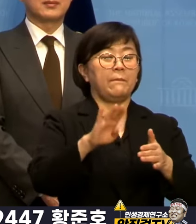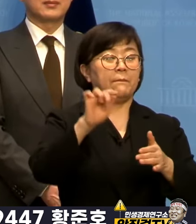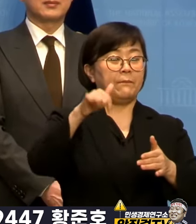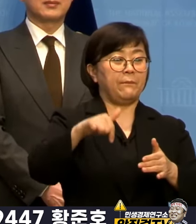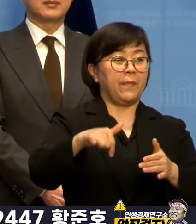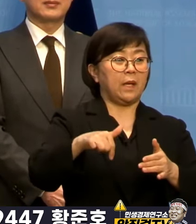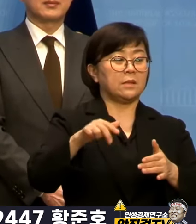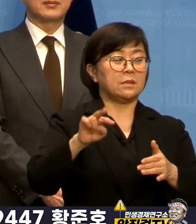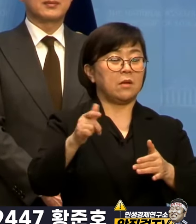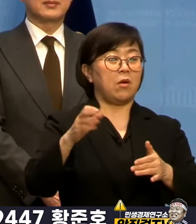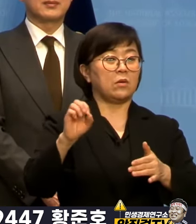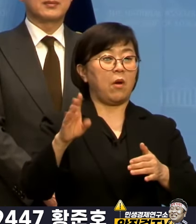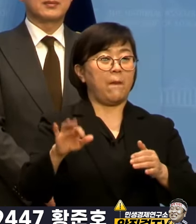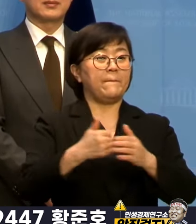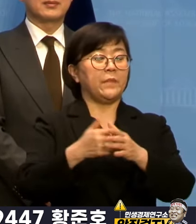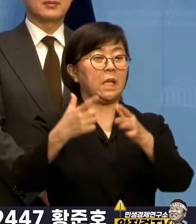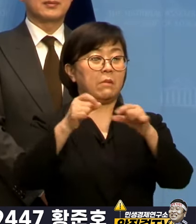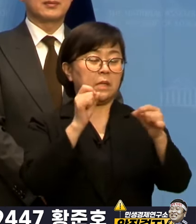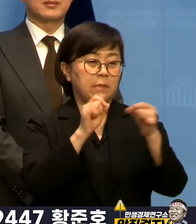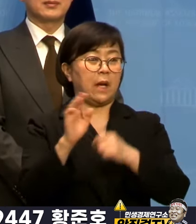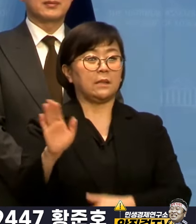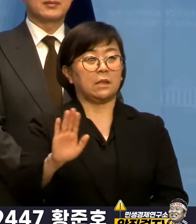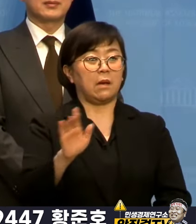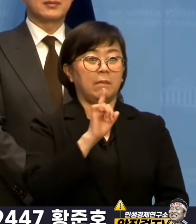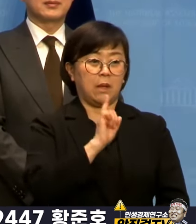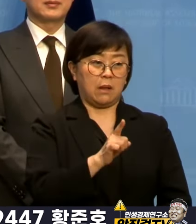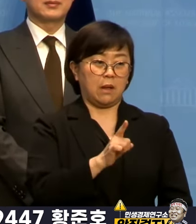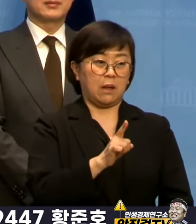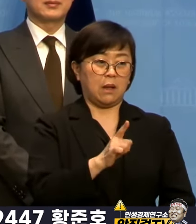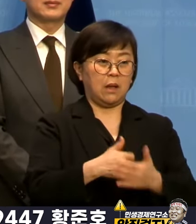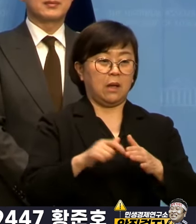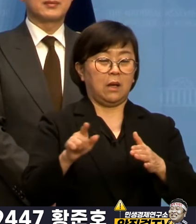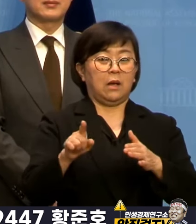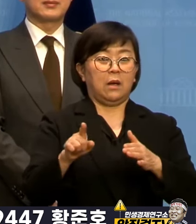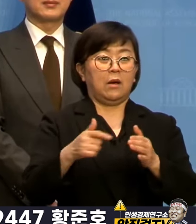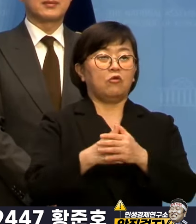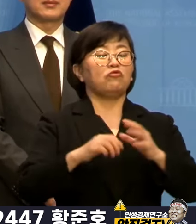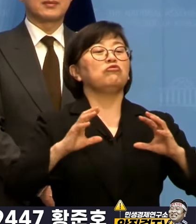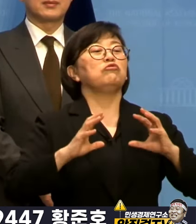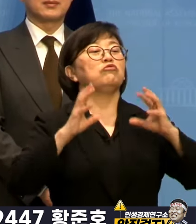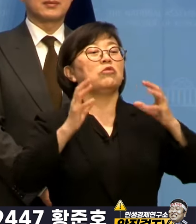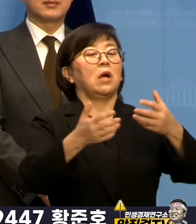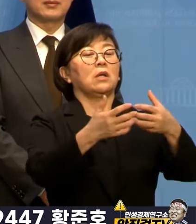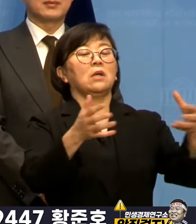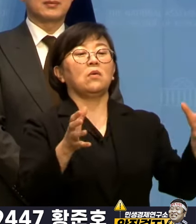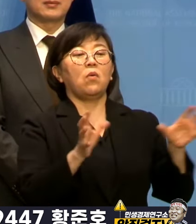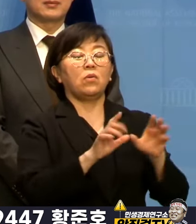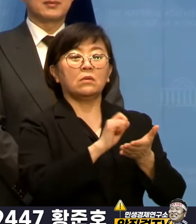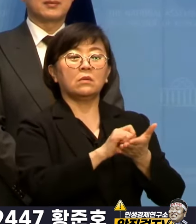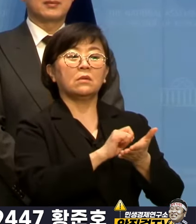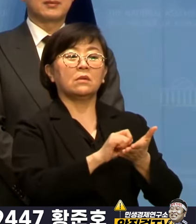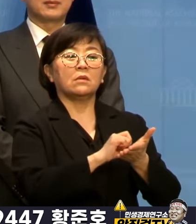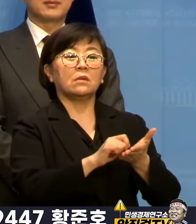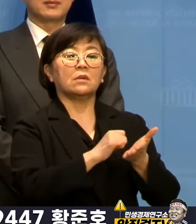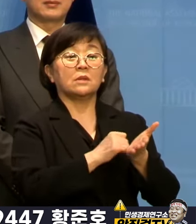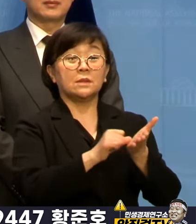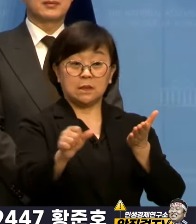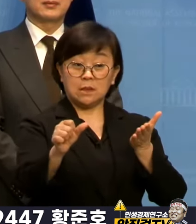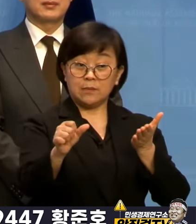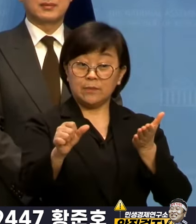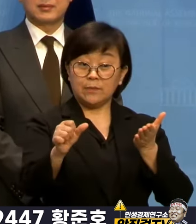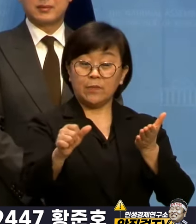백세력을 친일파가 아니다. 그래서 그 친일반기행위자 국가기관이 기록한 기록까지